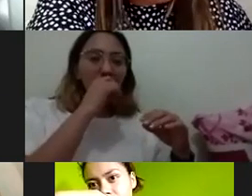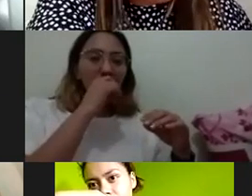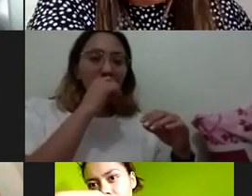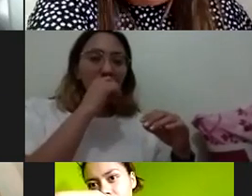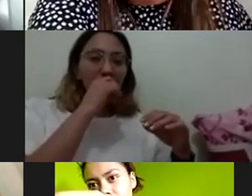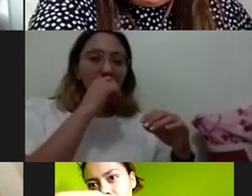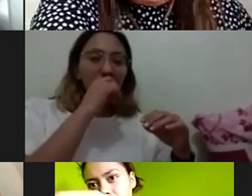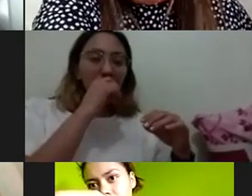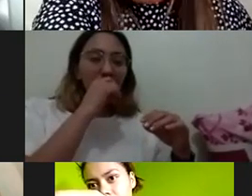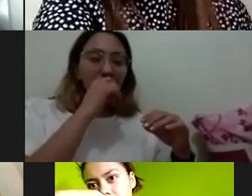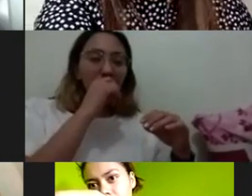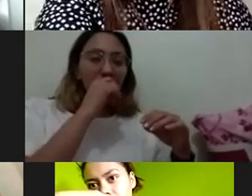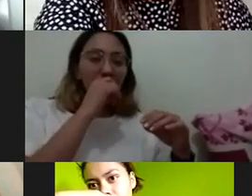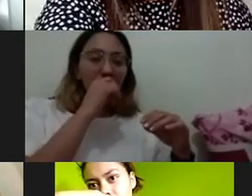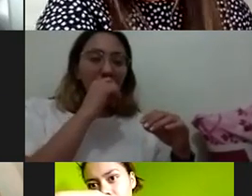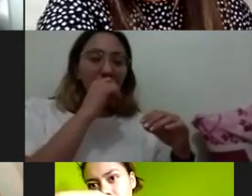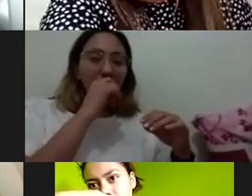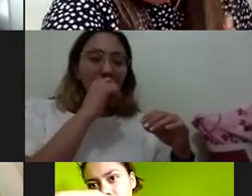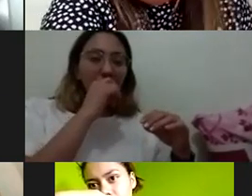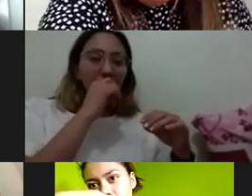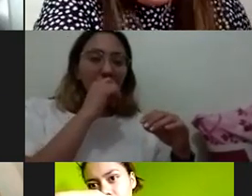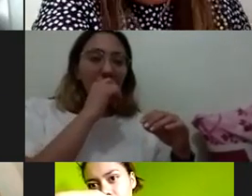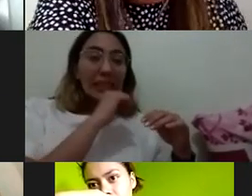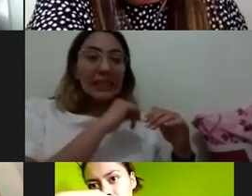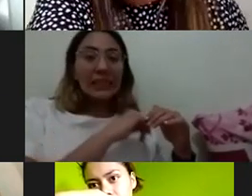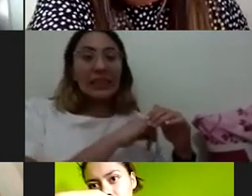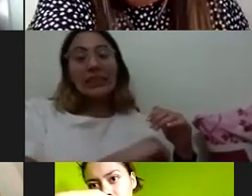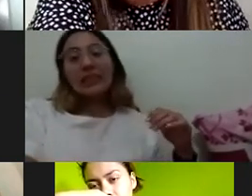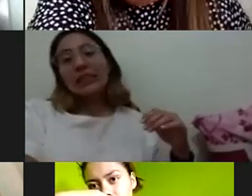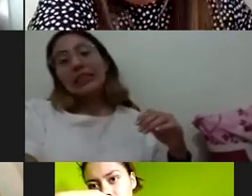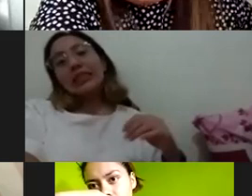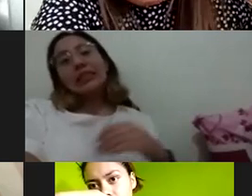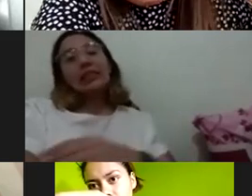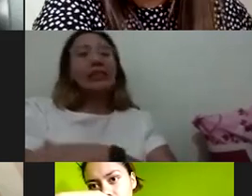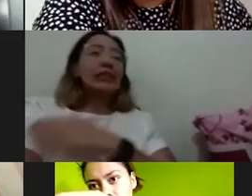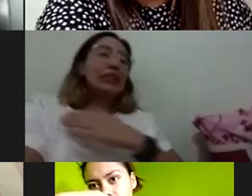señas española. Y pues en lengua de señas mexicanas tiene 0, pero en lengua de señas española tienes 10, porque pues está